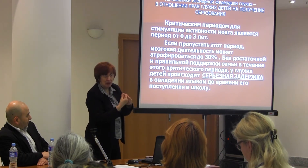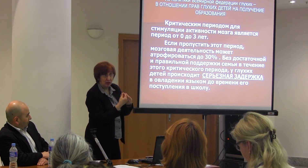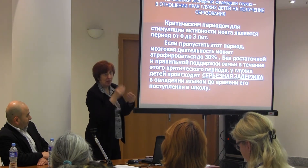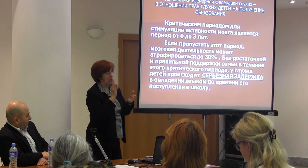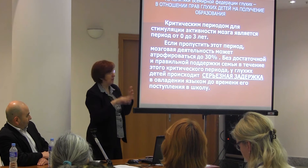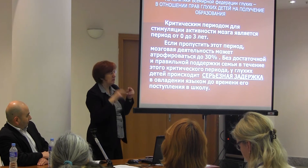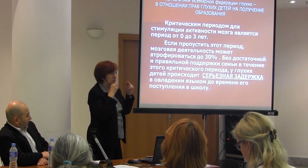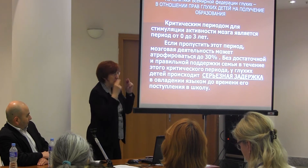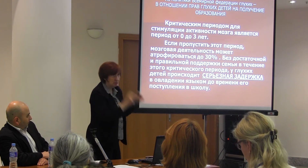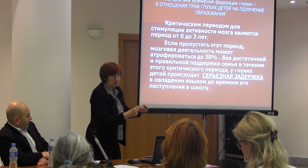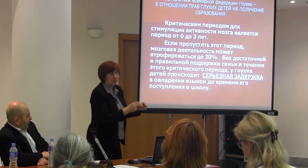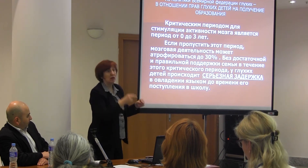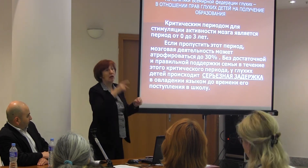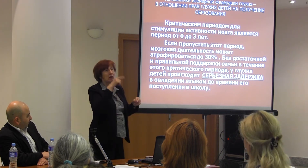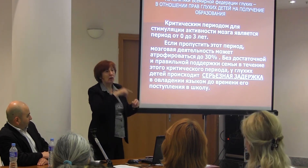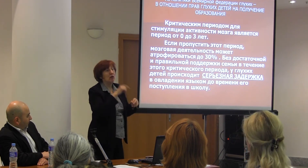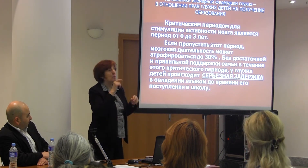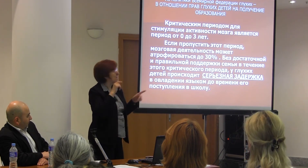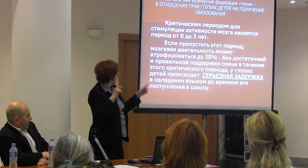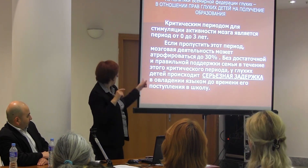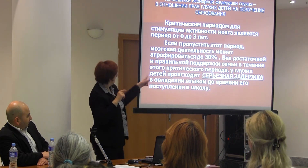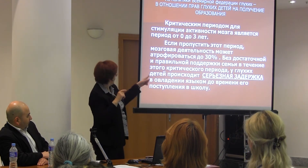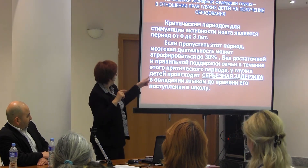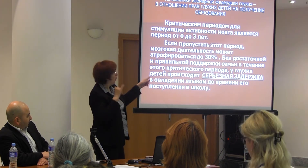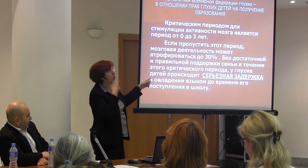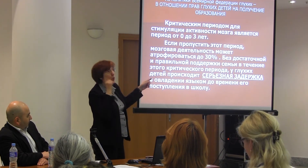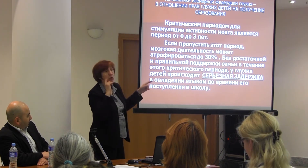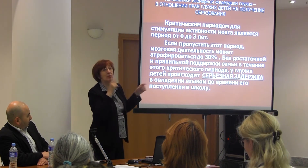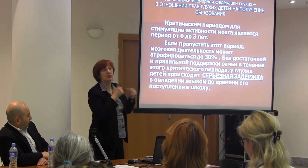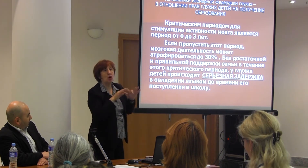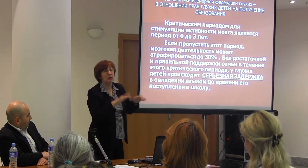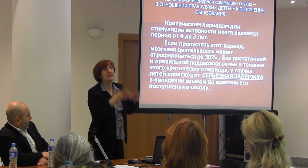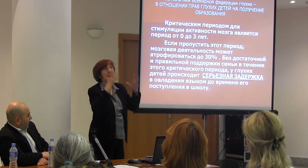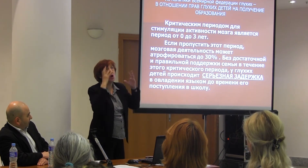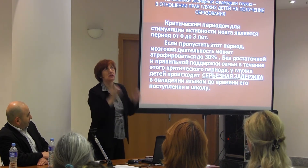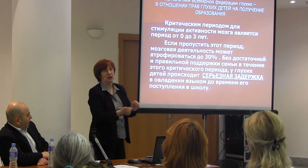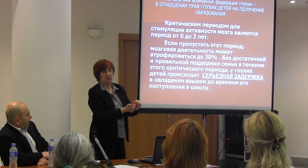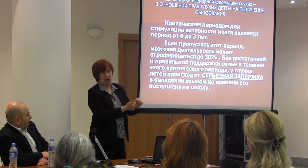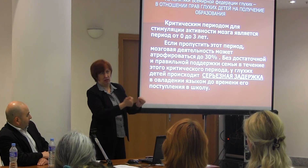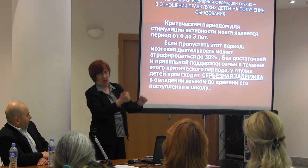И без поддержки семьи, без внимания этой семьи,